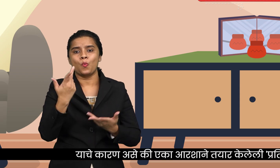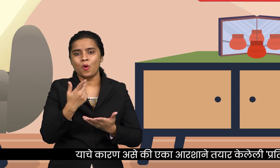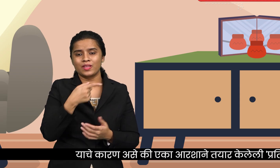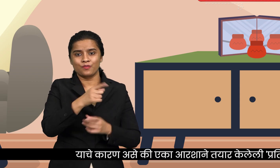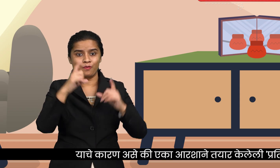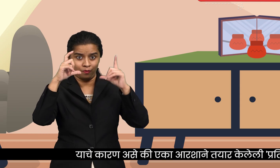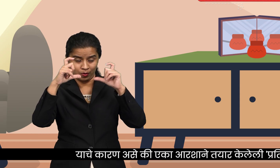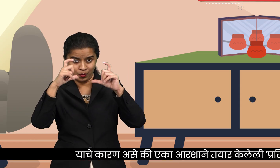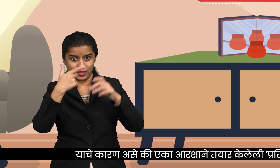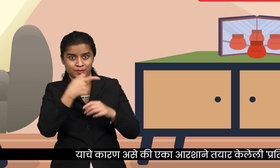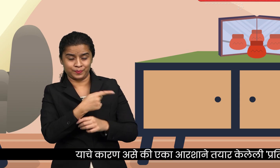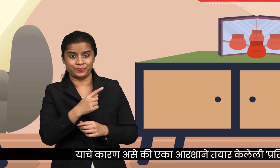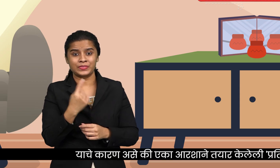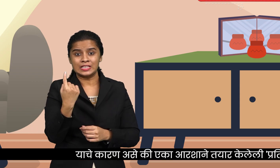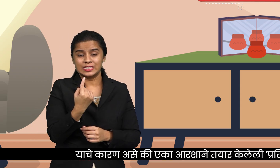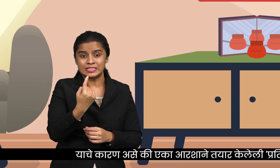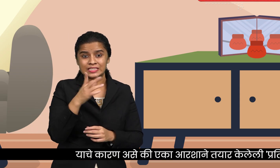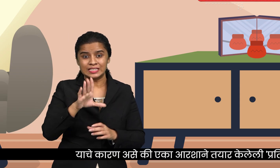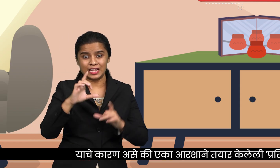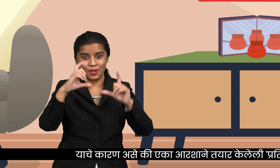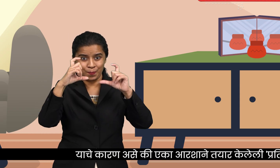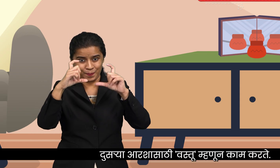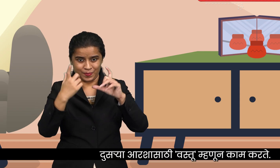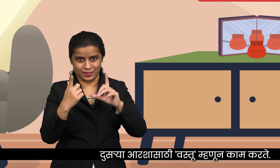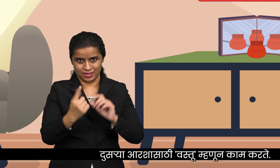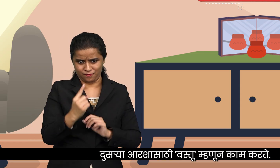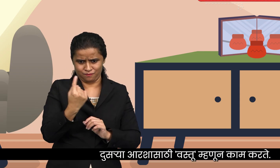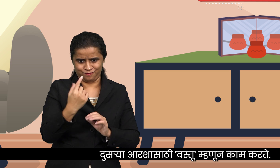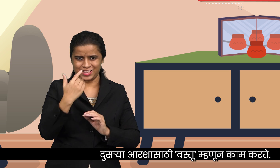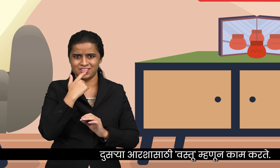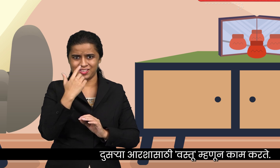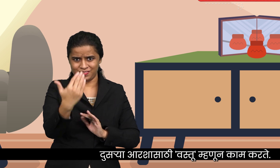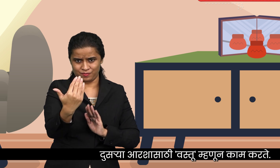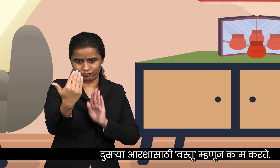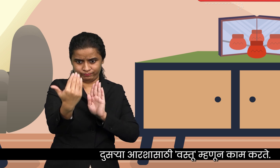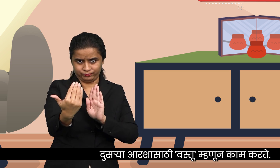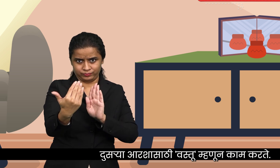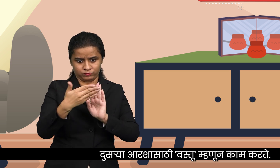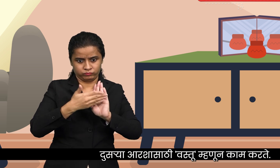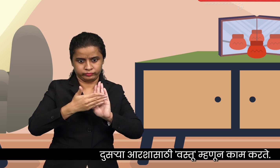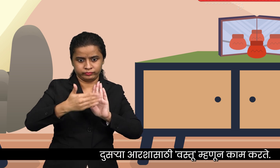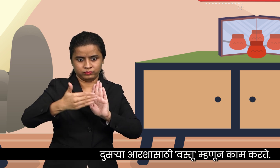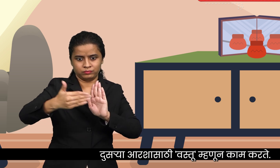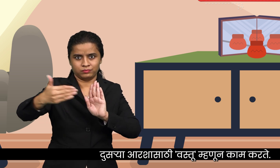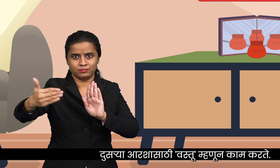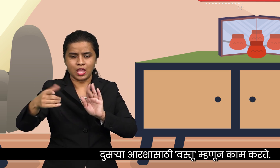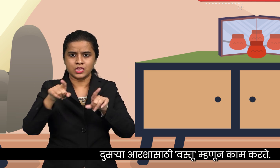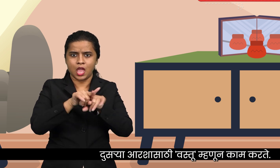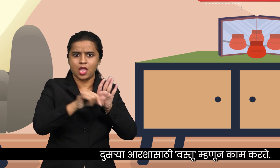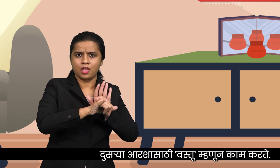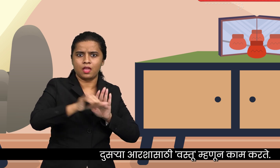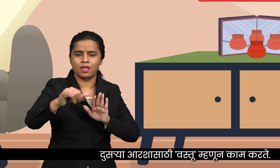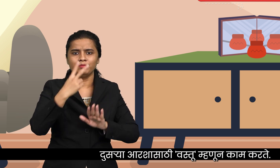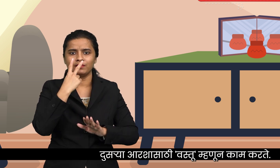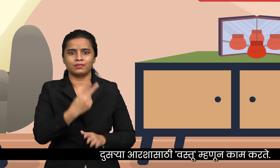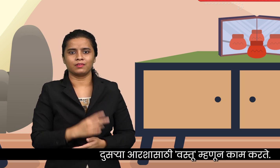याचे कारण कसे की एका आरशाने तयार केलेली प्रतिमा दुसऱ्या आरशाने वस्तू म्हणून काम करते.